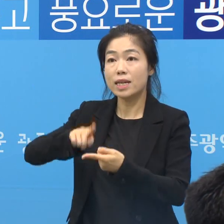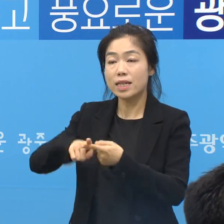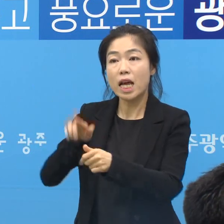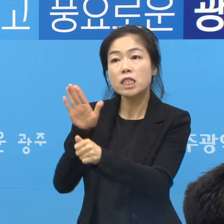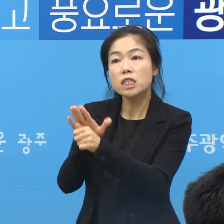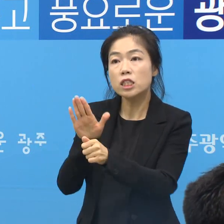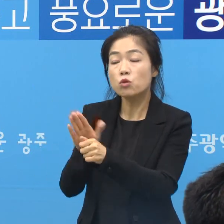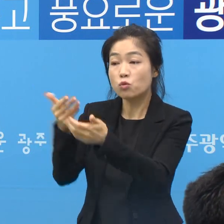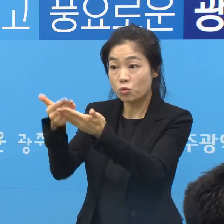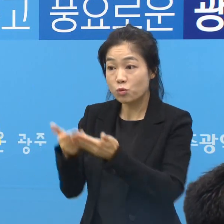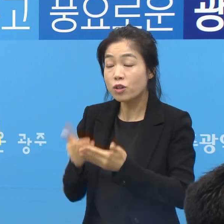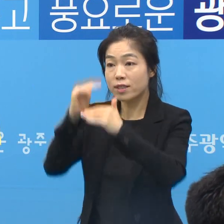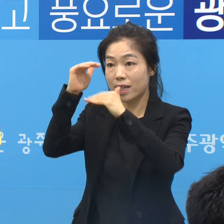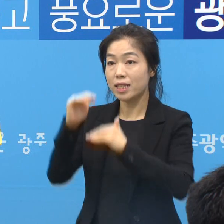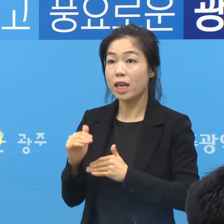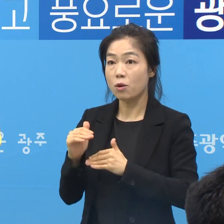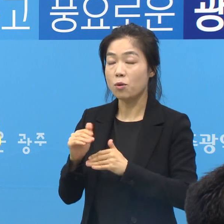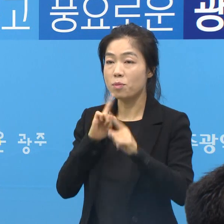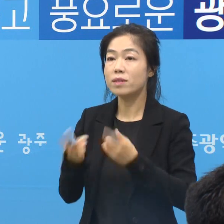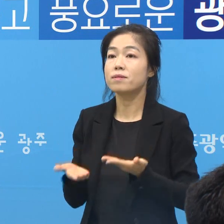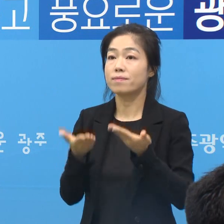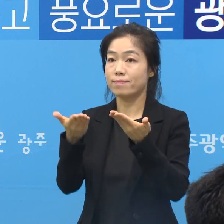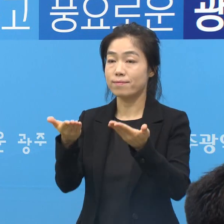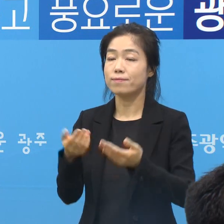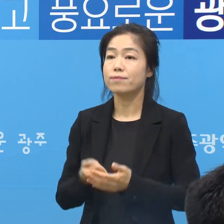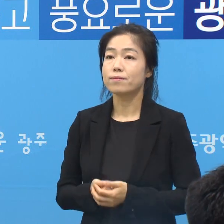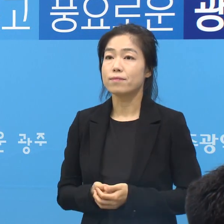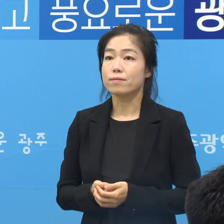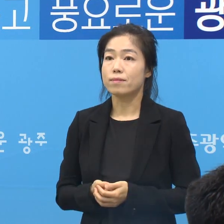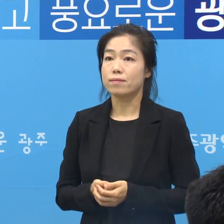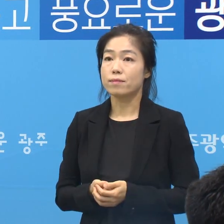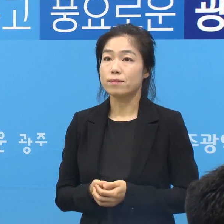지원 내용이 있기 때문에 잠시 말씀을 드리겠습니다.